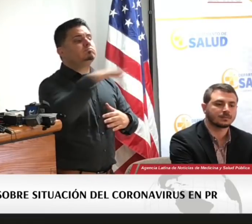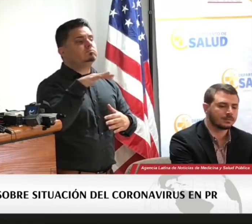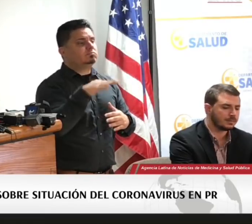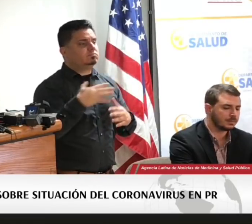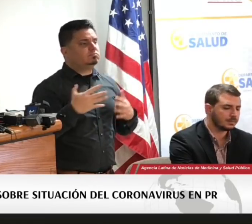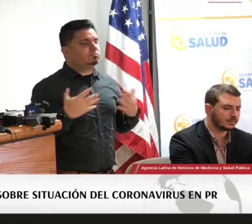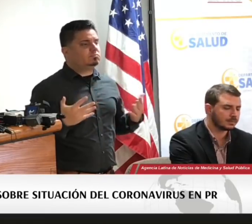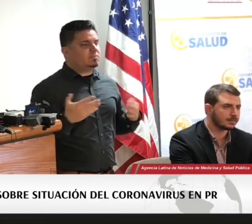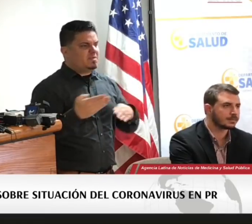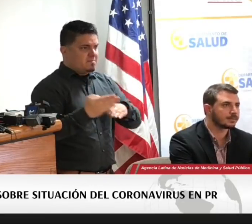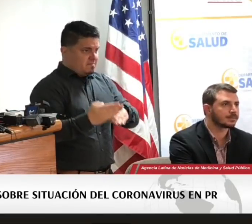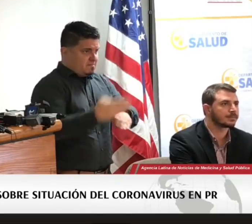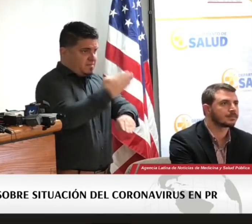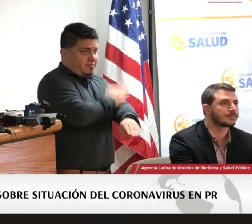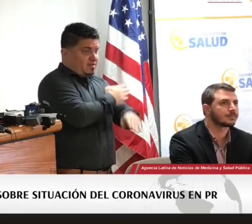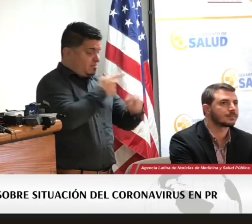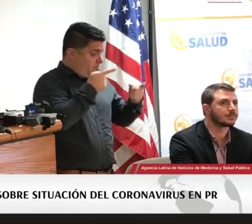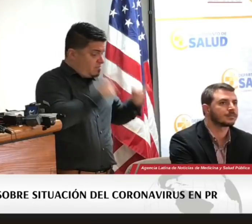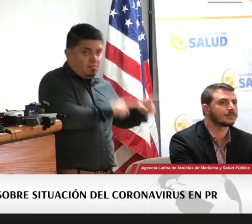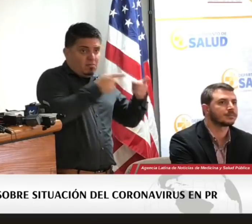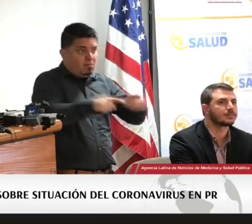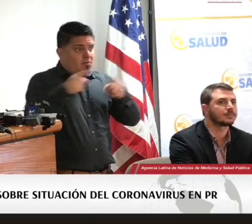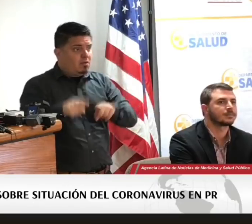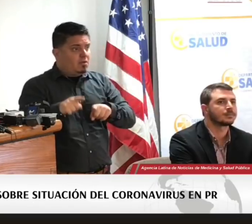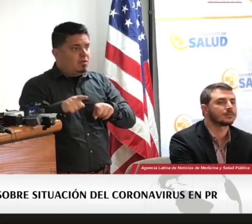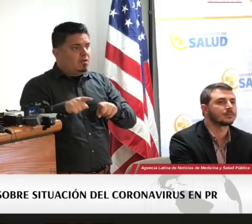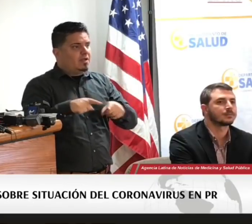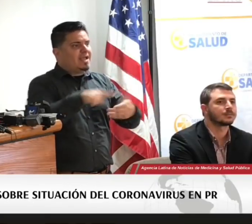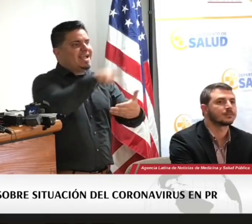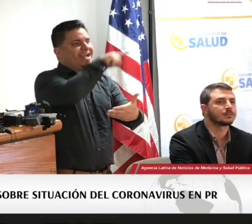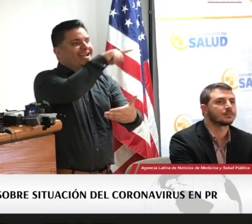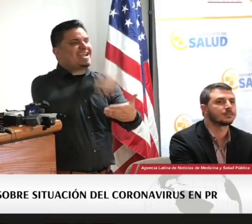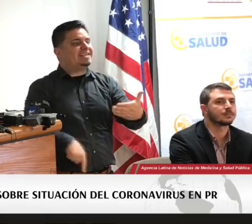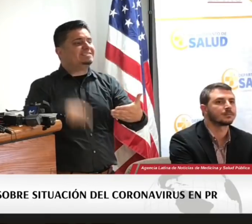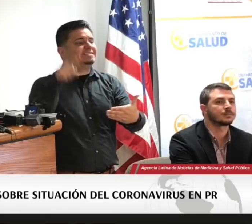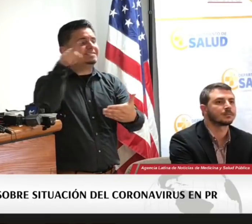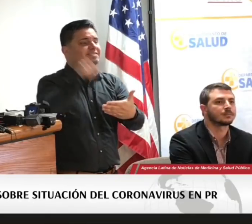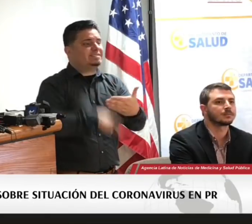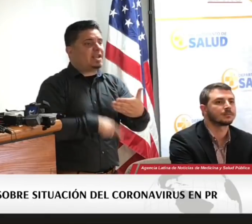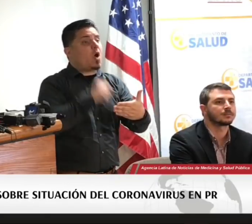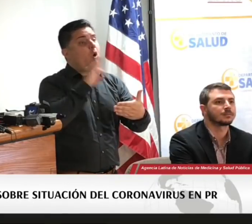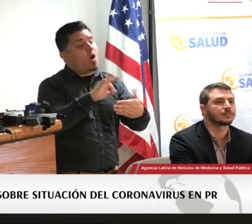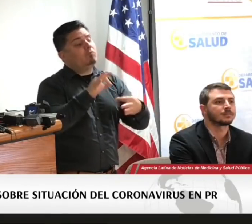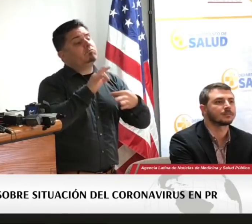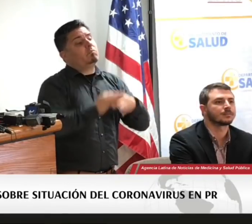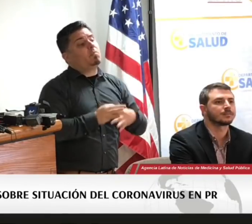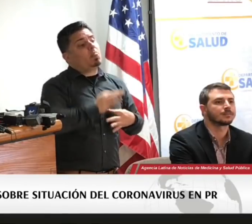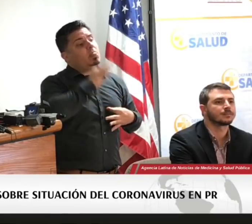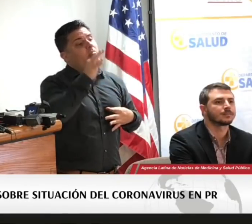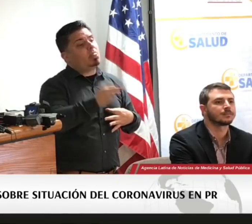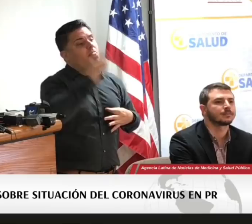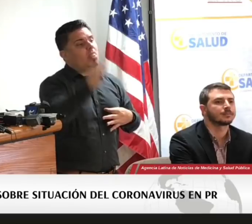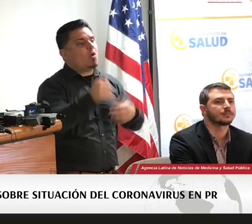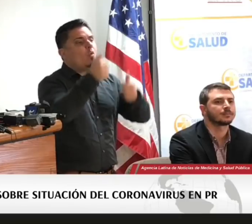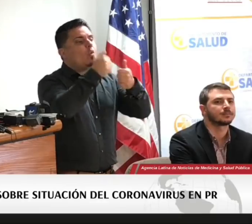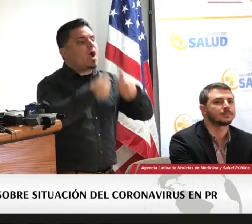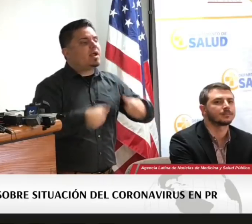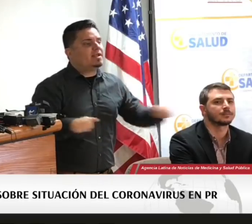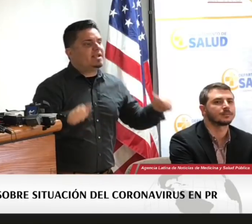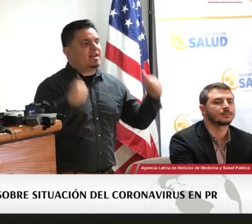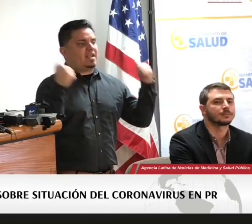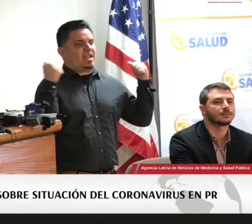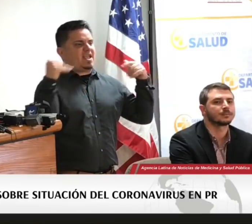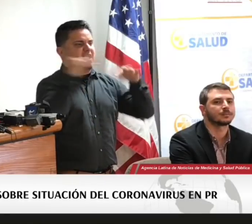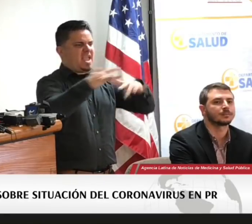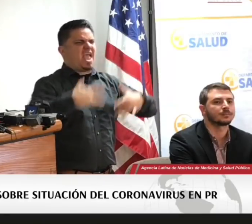proactiva se deberá cancelar o posponer todo evento que aglutine a nuestra